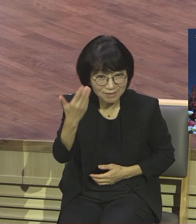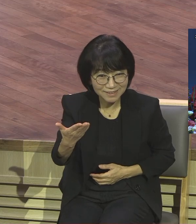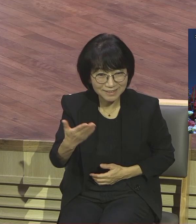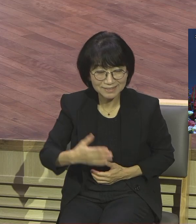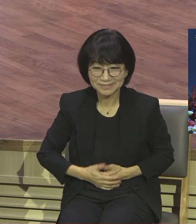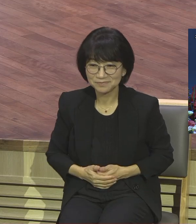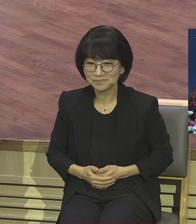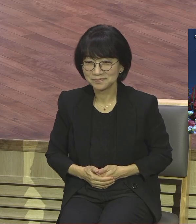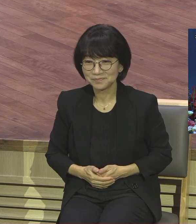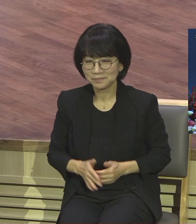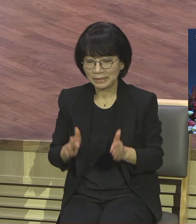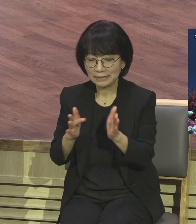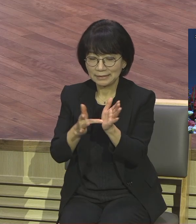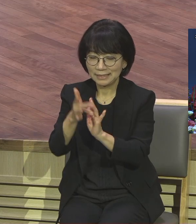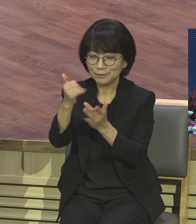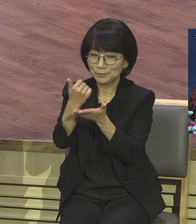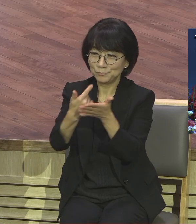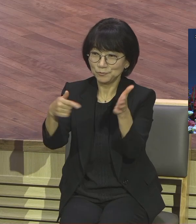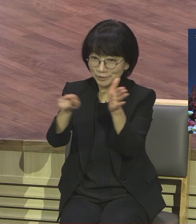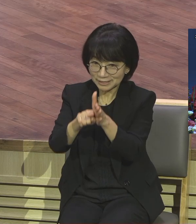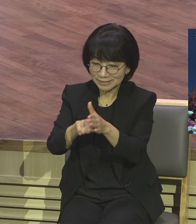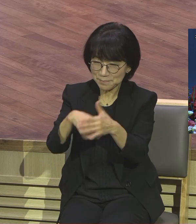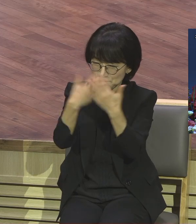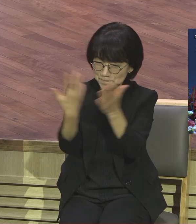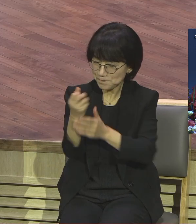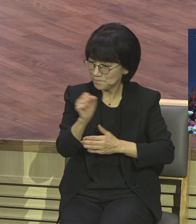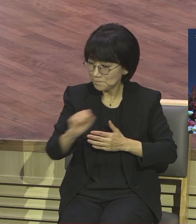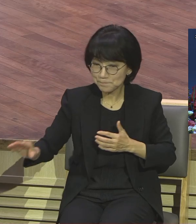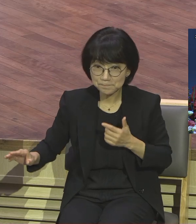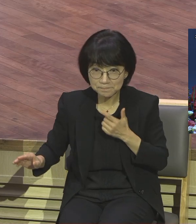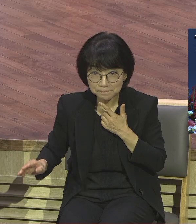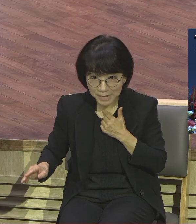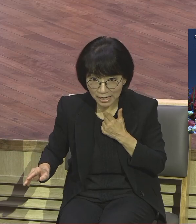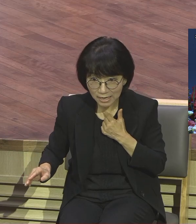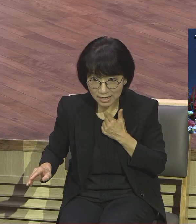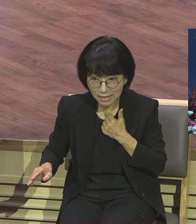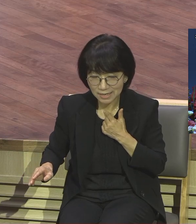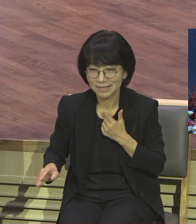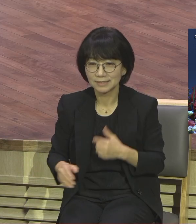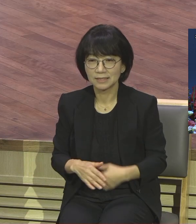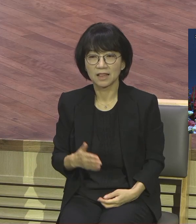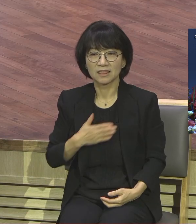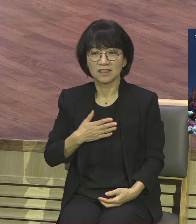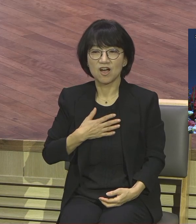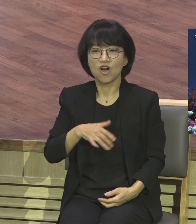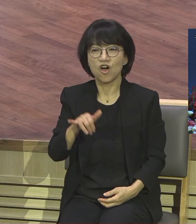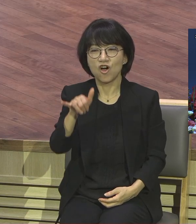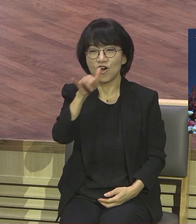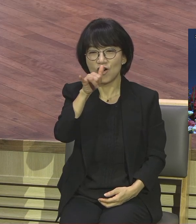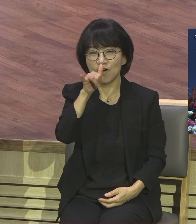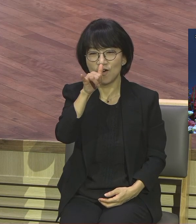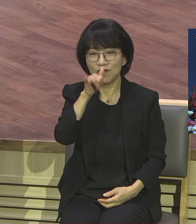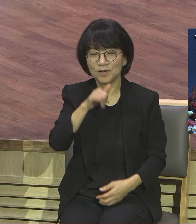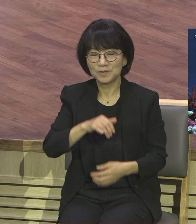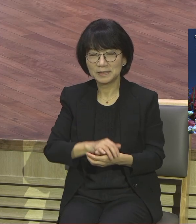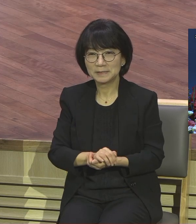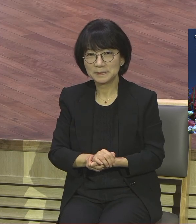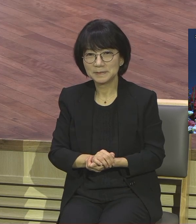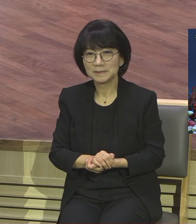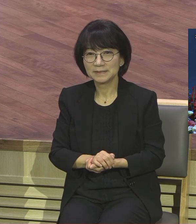여러분 예수를 위해서 모든 것 버려본 적 있냐고요? 저는 있습니다.